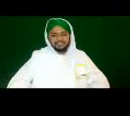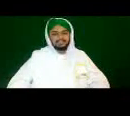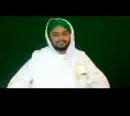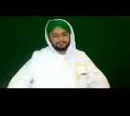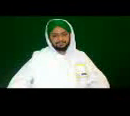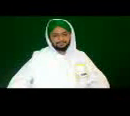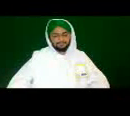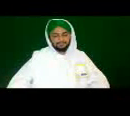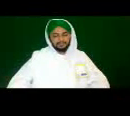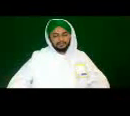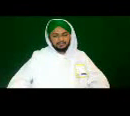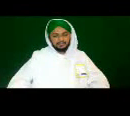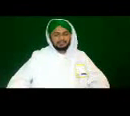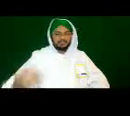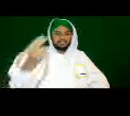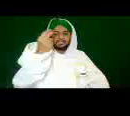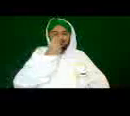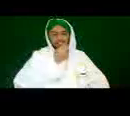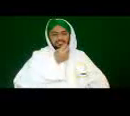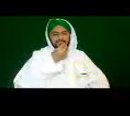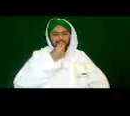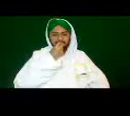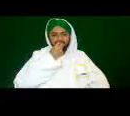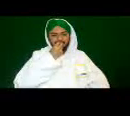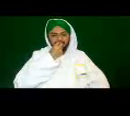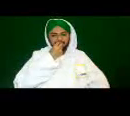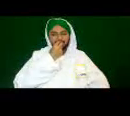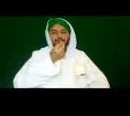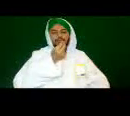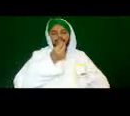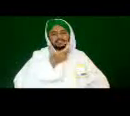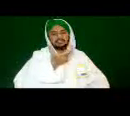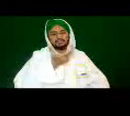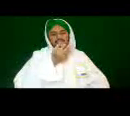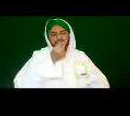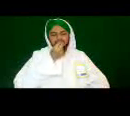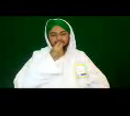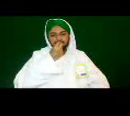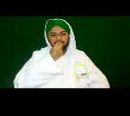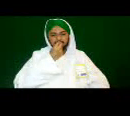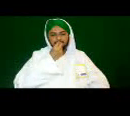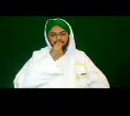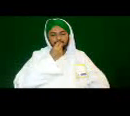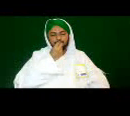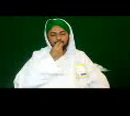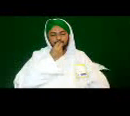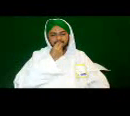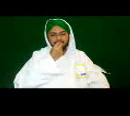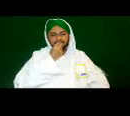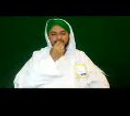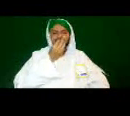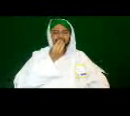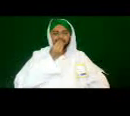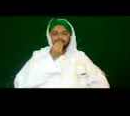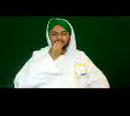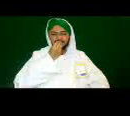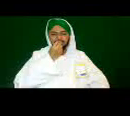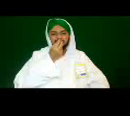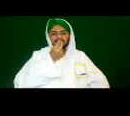کا. کھانے کا اشارہ یہ ہے، 3 انگلیوں سے کھانا سنت ہے تو ہم 3 انگلیوں سے کرتے ہیں. ٹھیک ہے، ویسے یہ یوں کرتے ہیں لیکن ہم